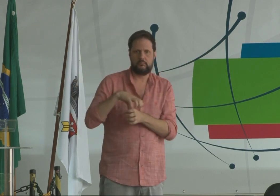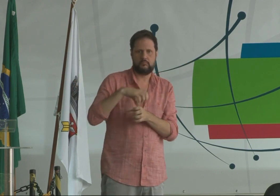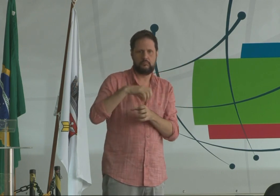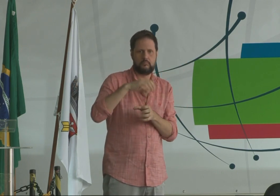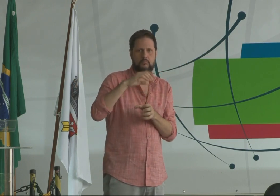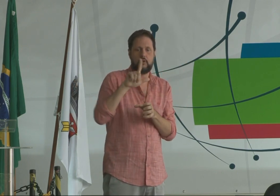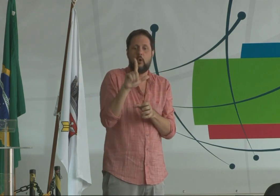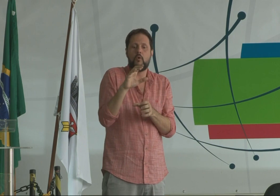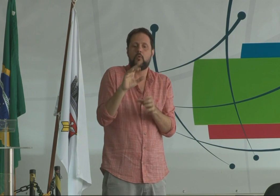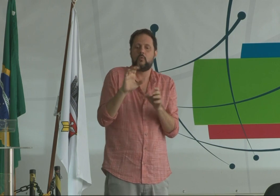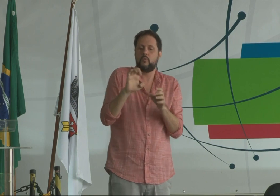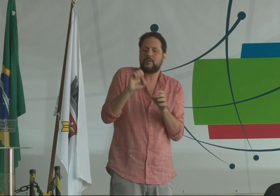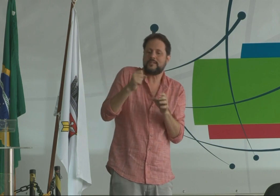federações, que estamos vendo esses estados.